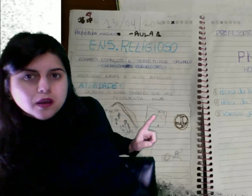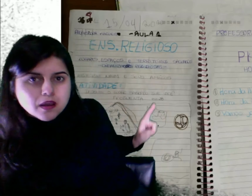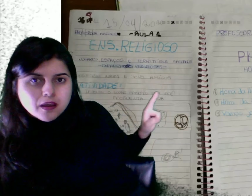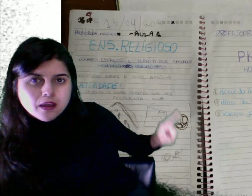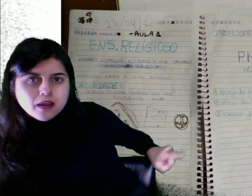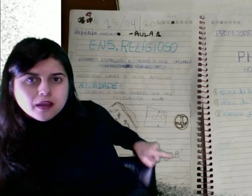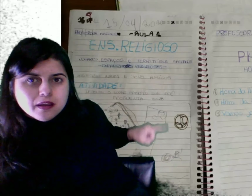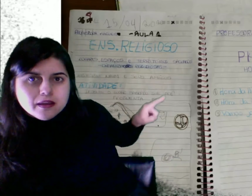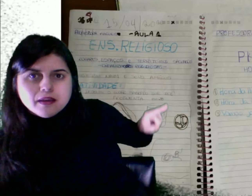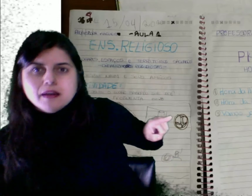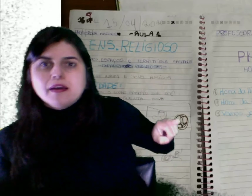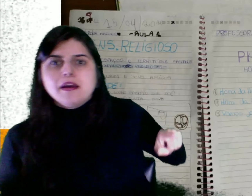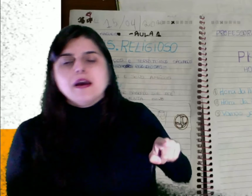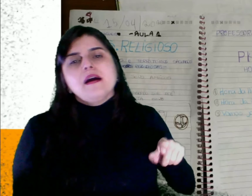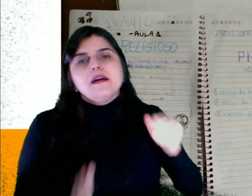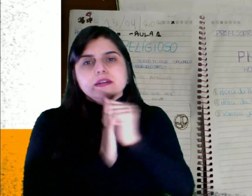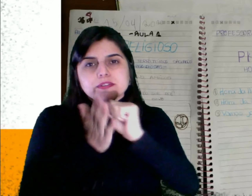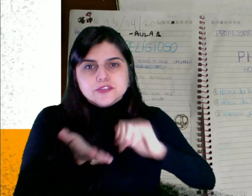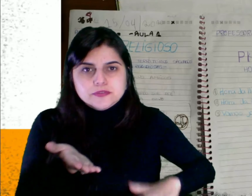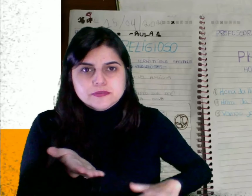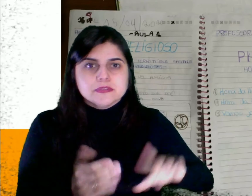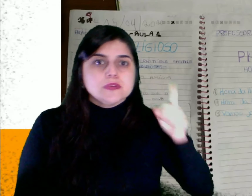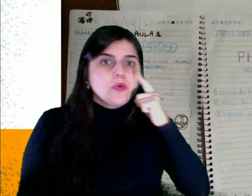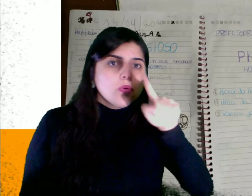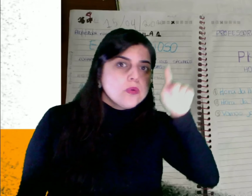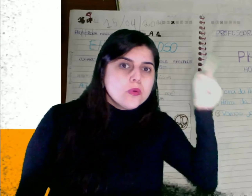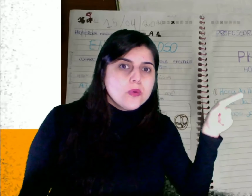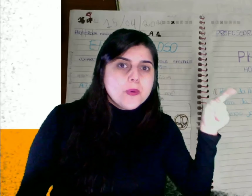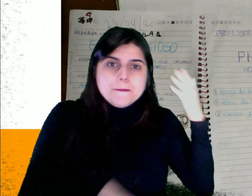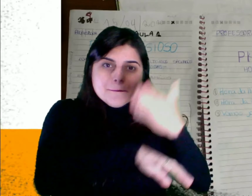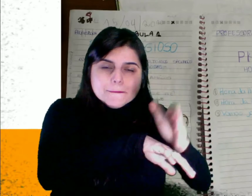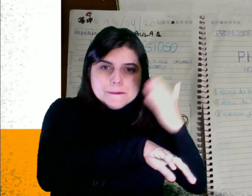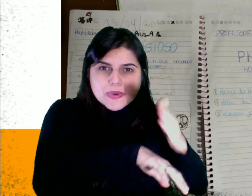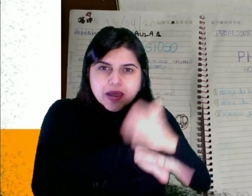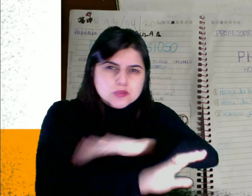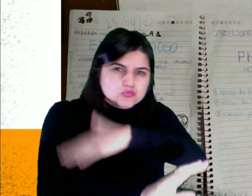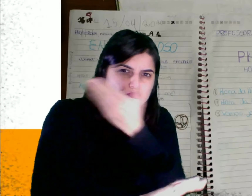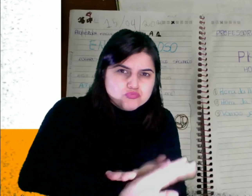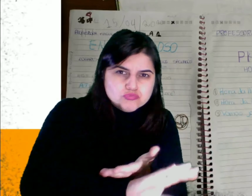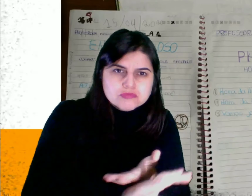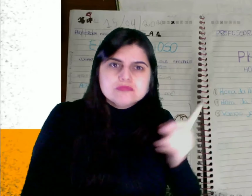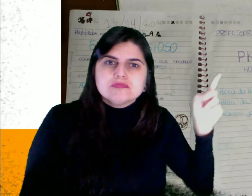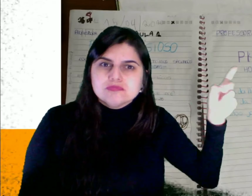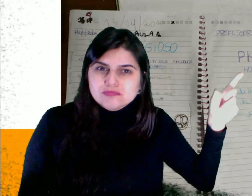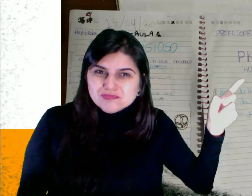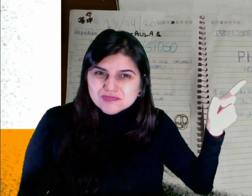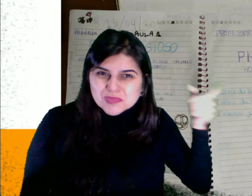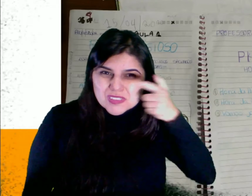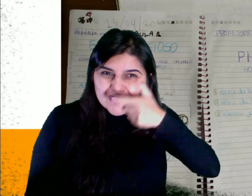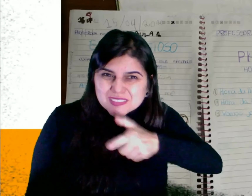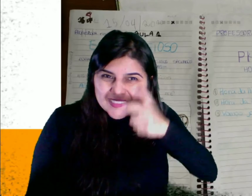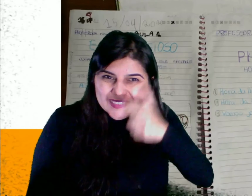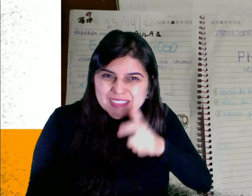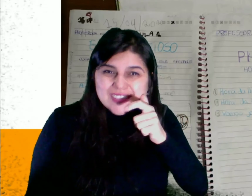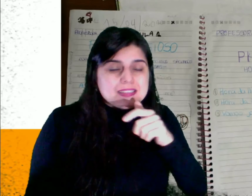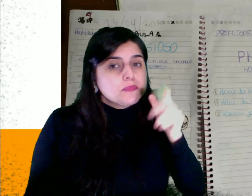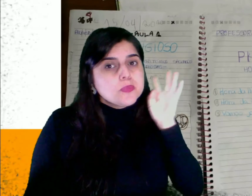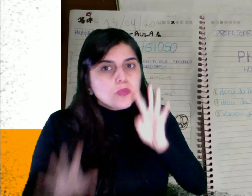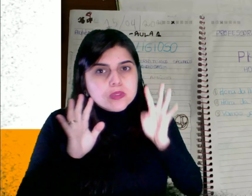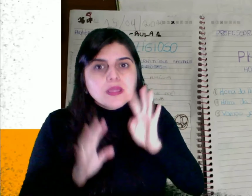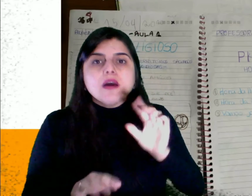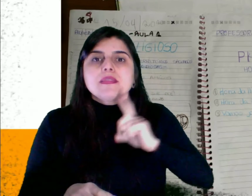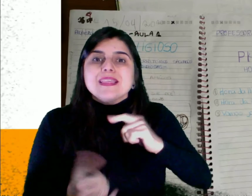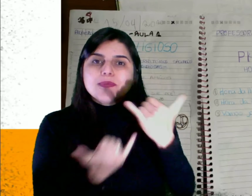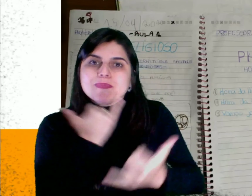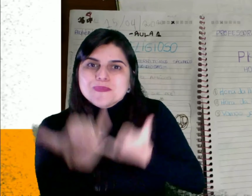Aqui o nome da professora, qual o conteúdo que seria feito e aqui a atividade que era para ser feita. Esse outro aqui é a disciplina